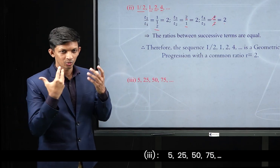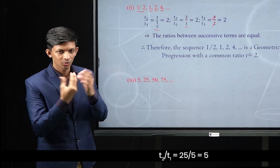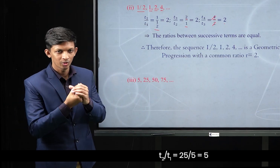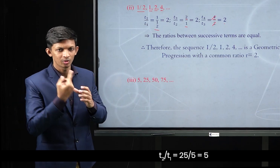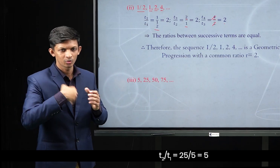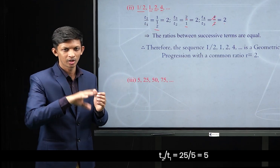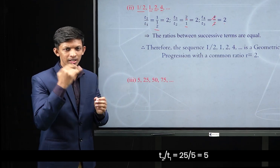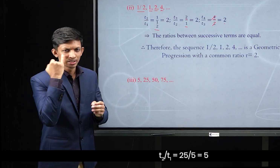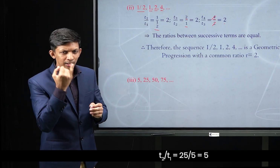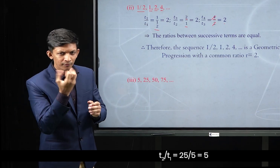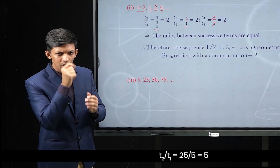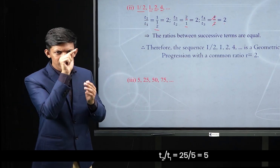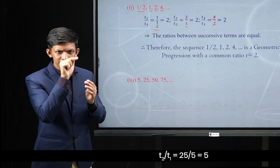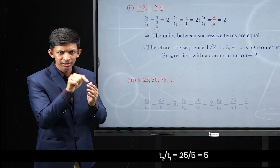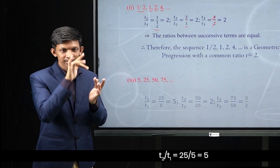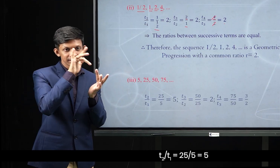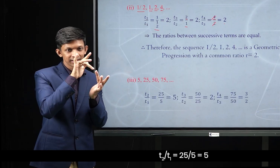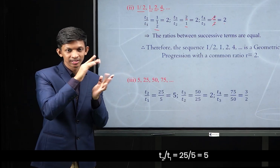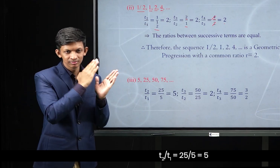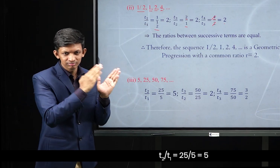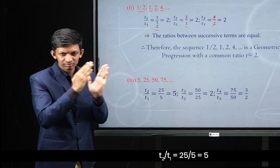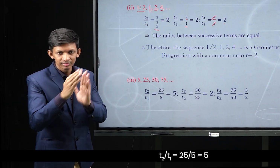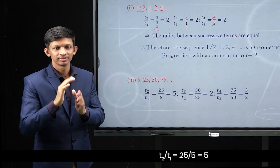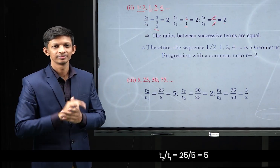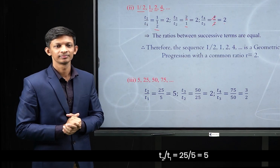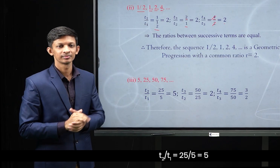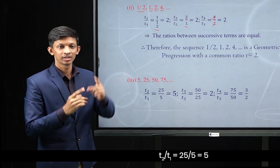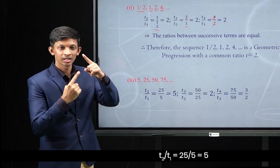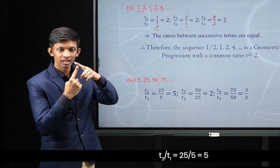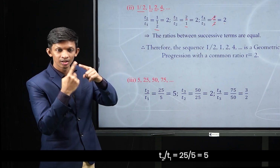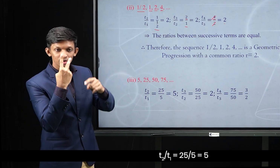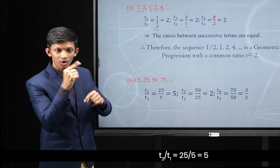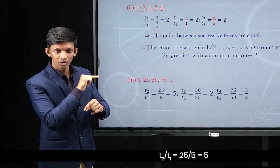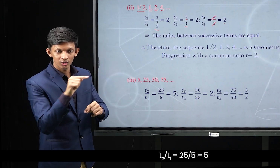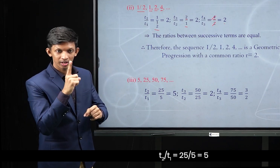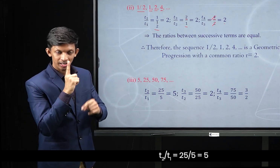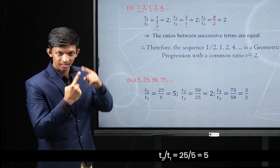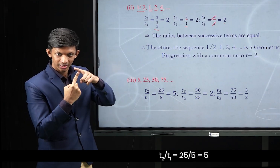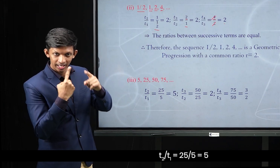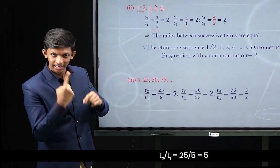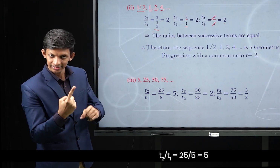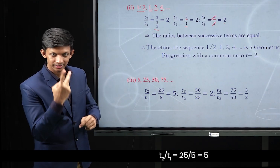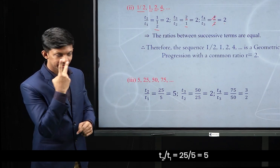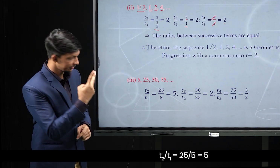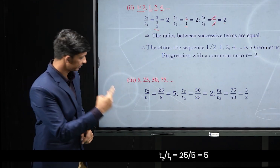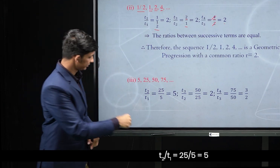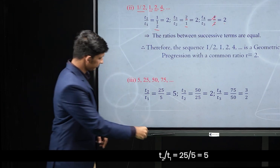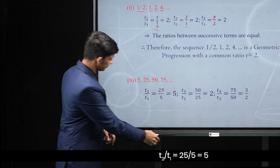டி கீழ் இலக்கு 2 கீழ் டி கீழ் இலக்கு 1 ஈடு